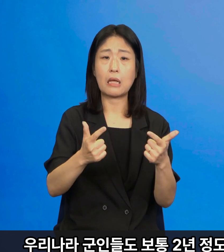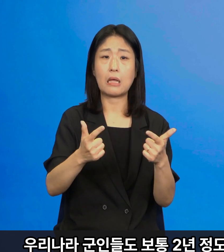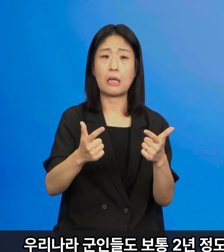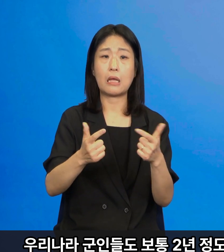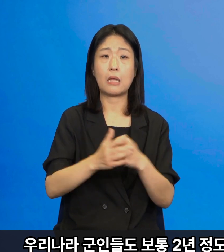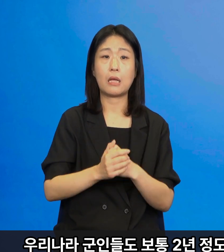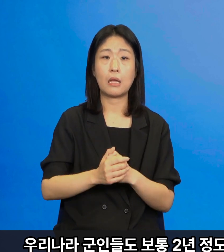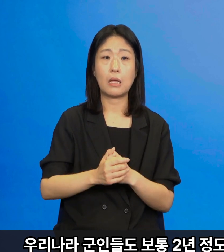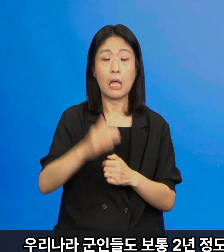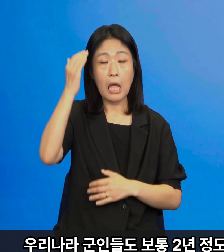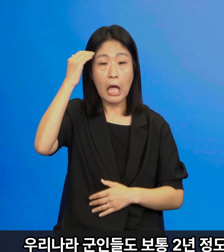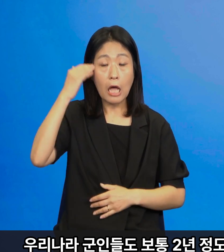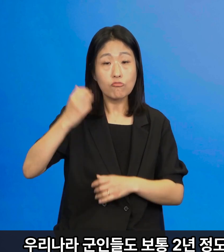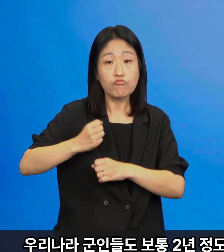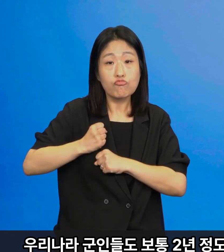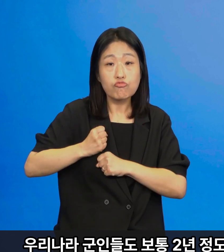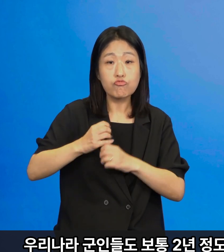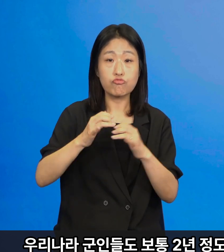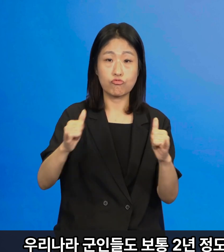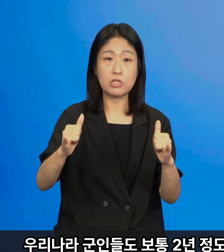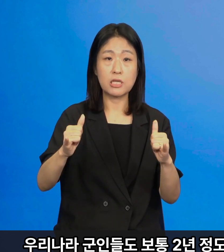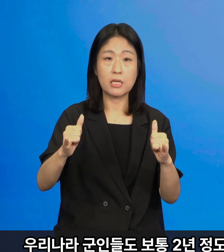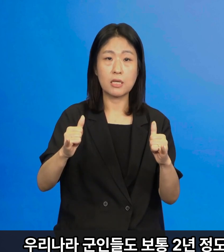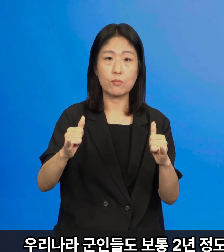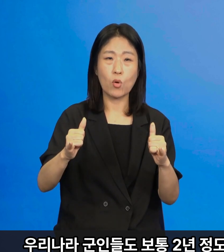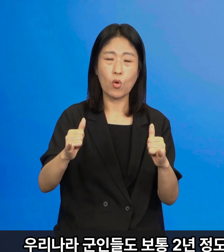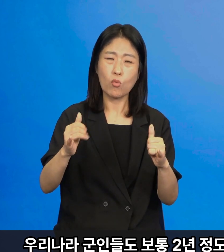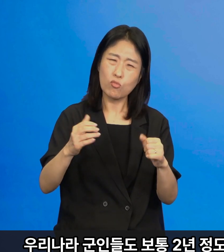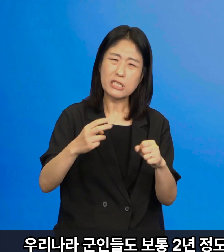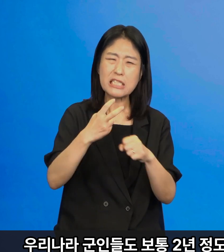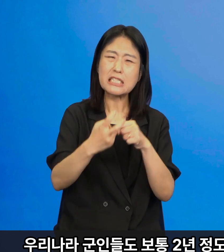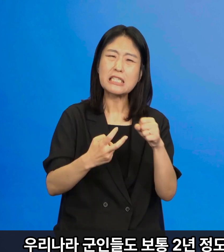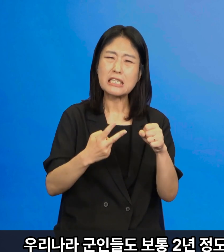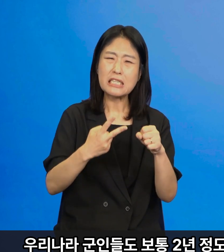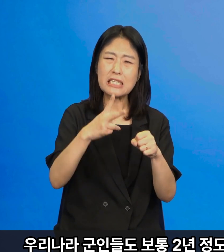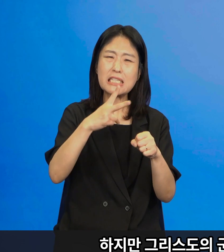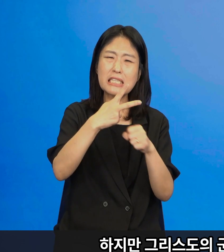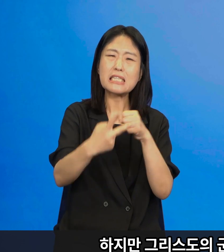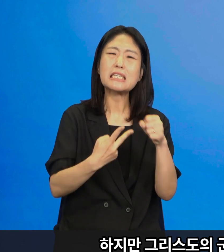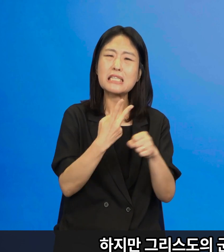우리나라 군인들도 보통 2년 정도, 물론 더 짧지만 군 생활하면